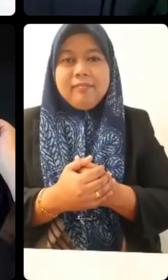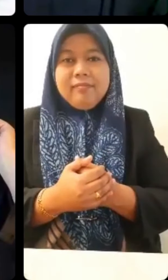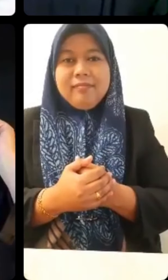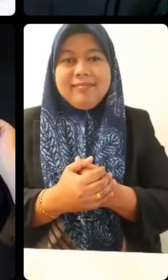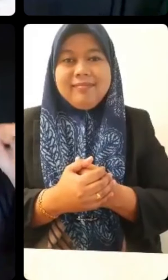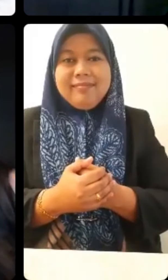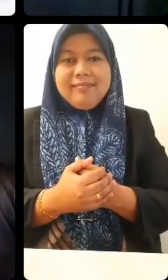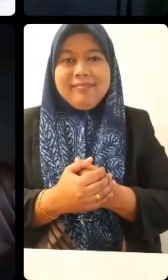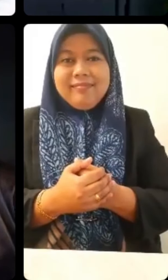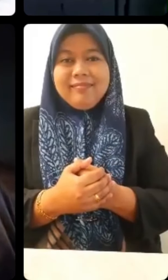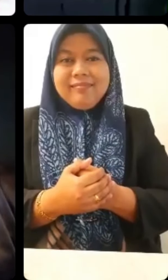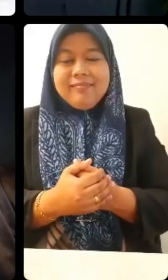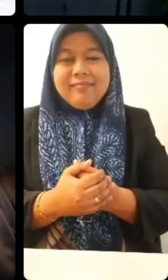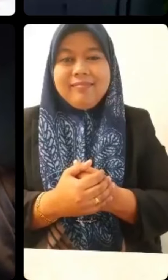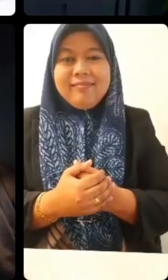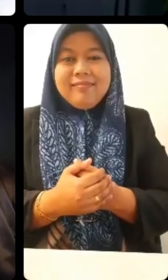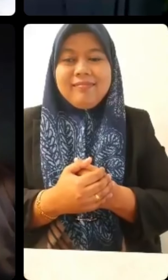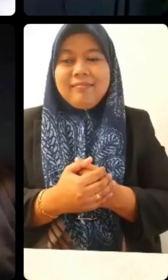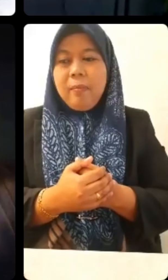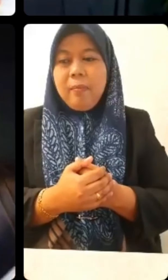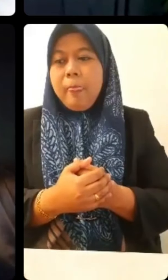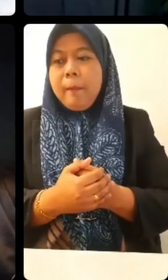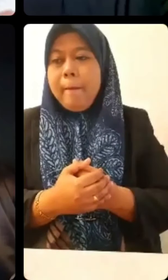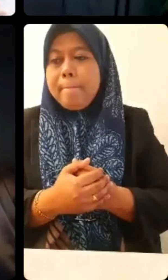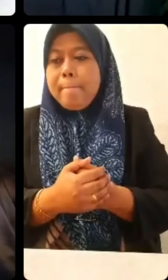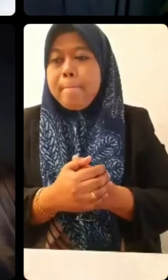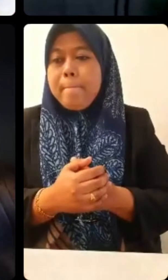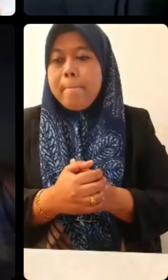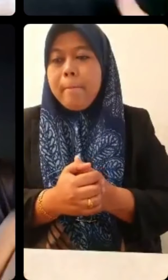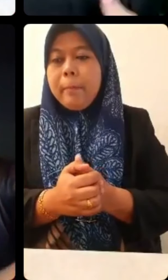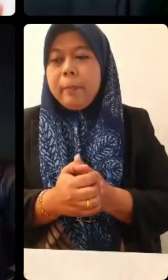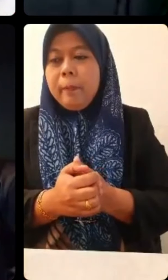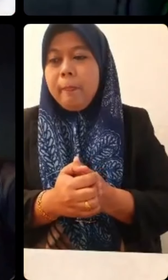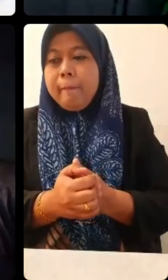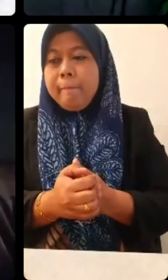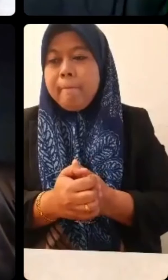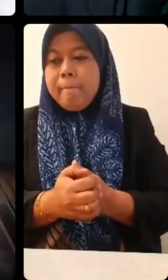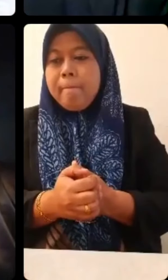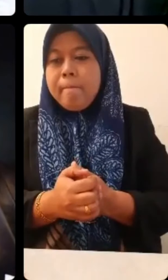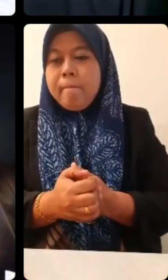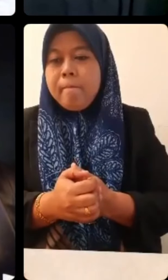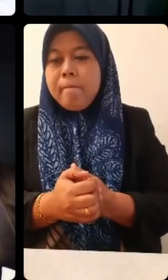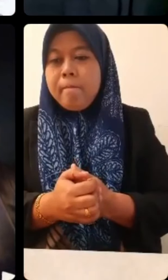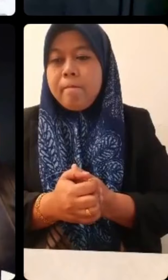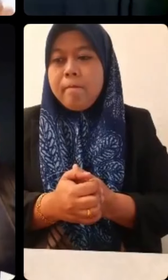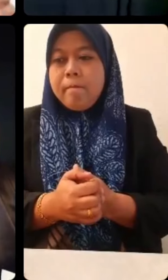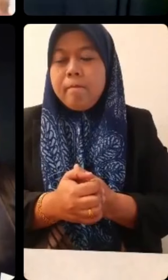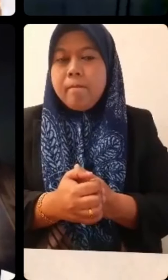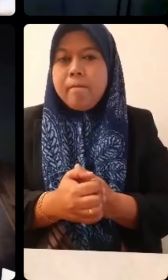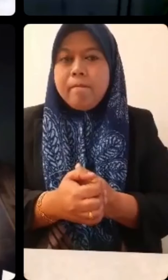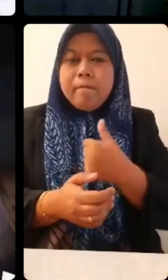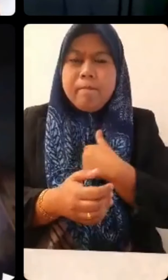Okey, kita teruskan ya sesi kita. Sebelum tu saya nak ingatkan balik kepada semua penonton, kalau